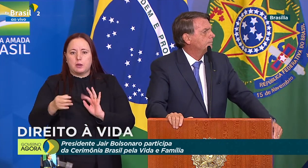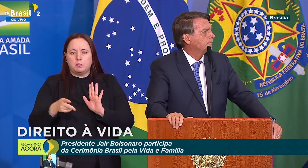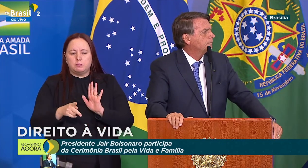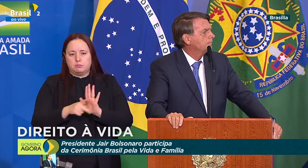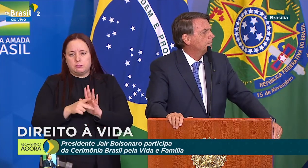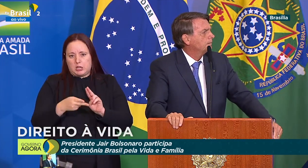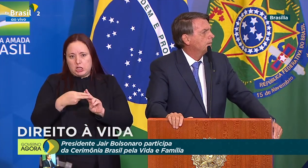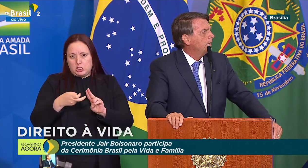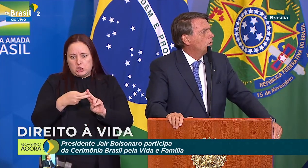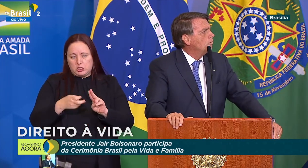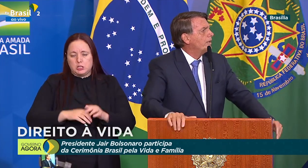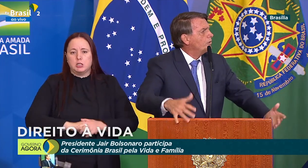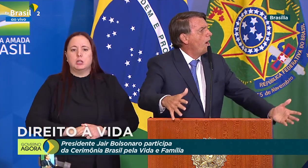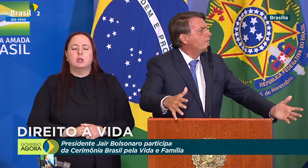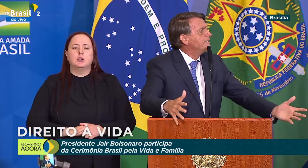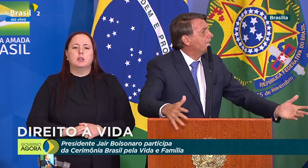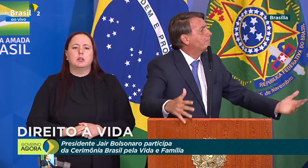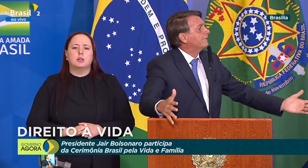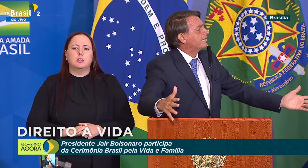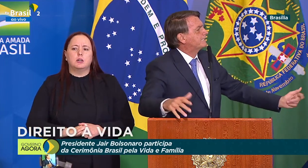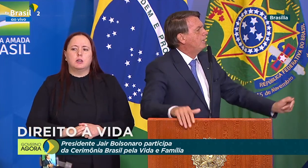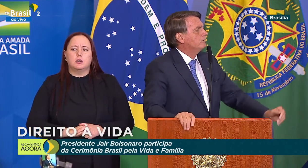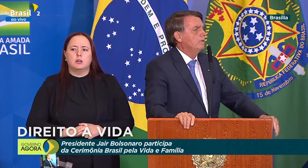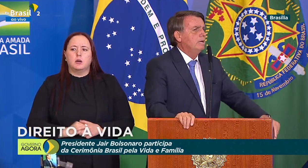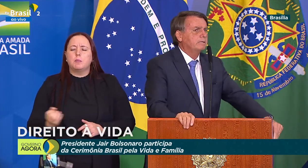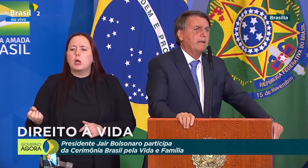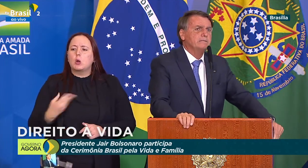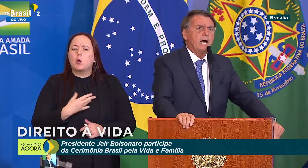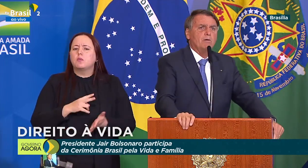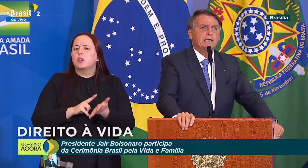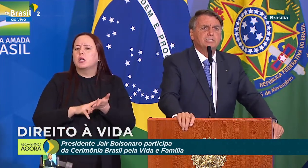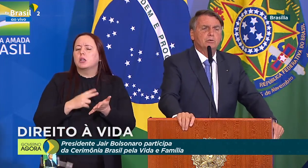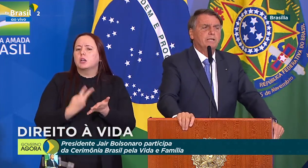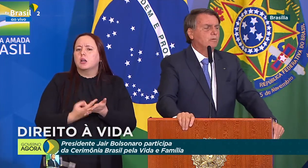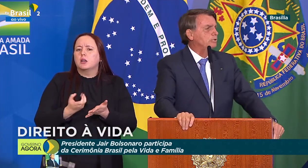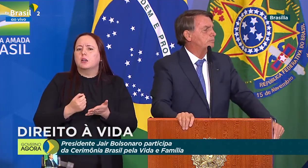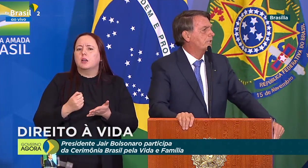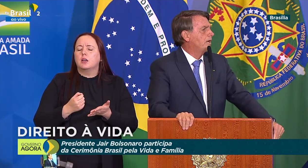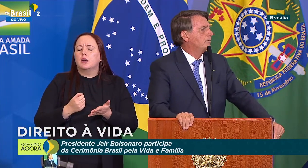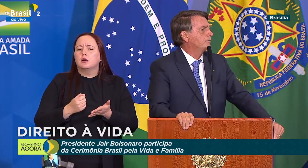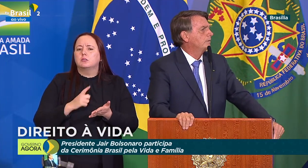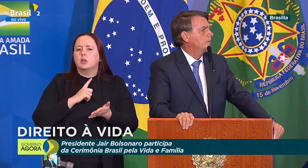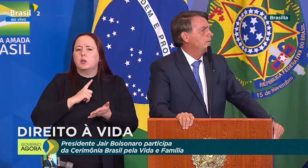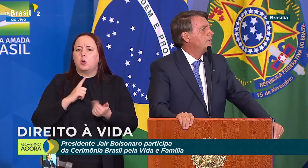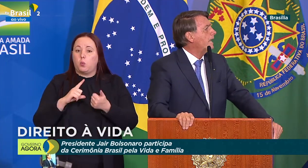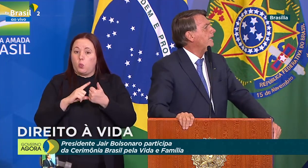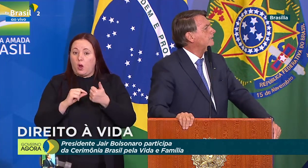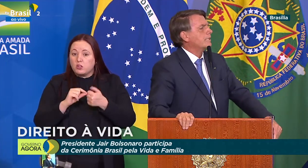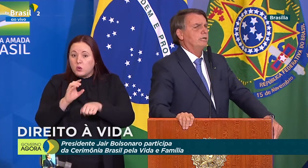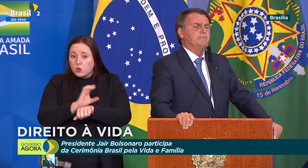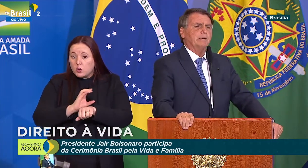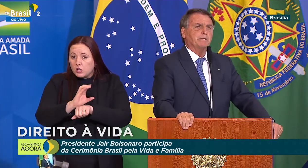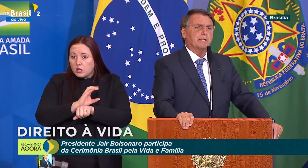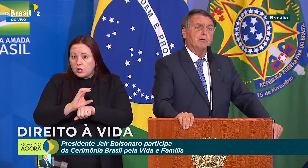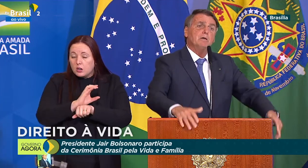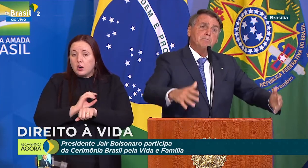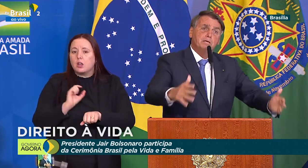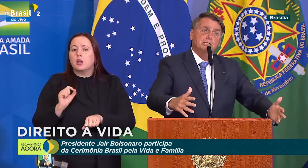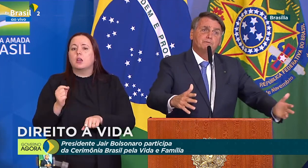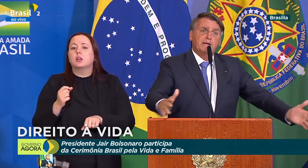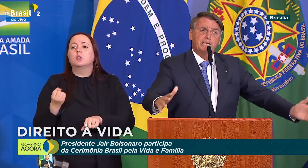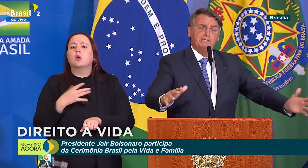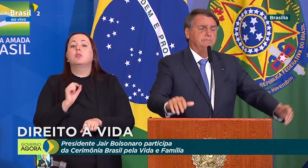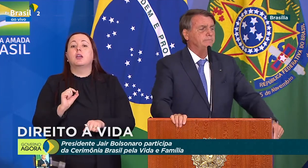indígena é uma nova interpretação que lhe dar um artigo da Constituição e quem que dá seu nome